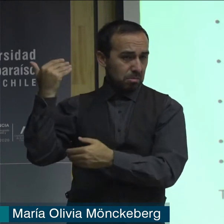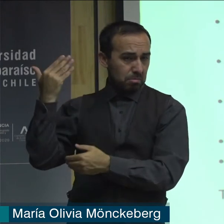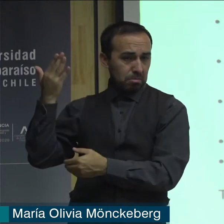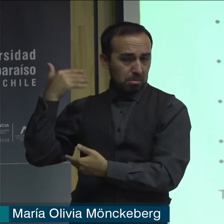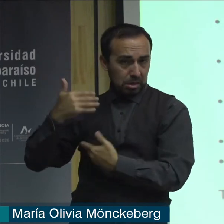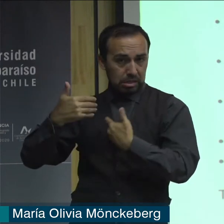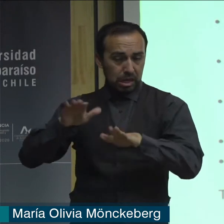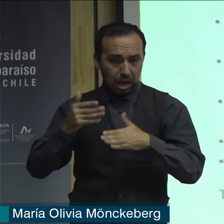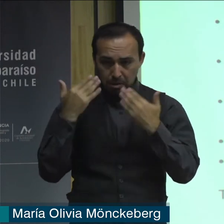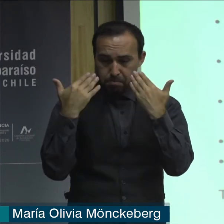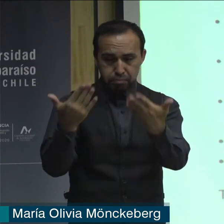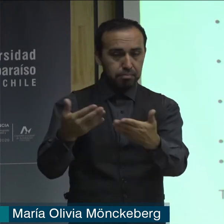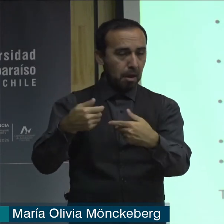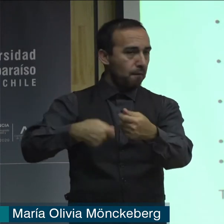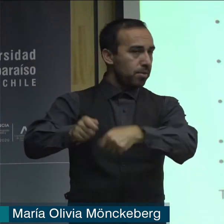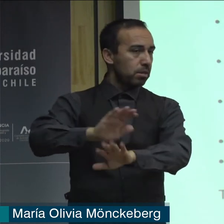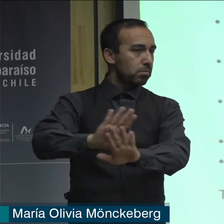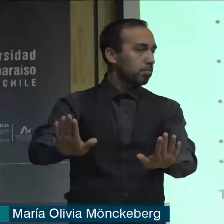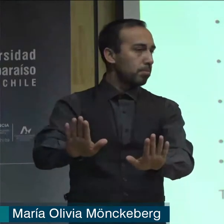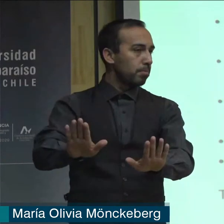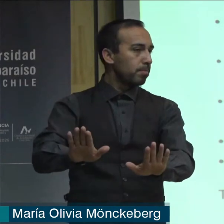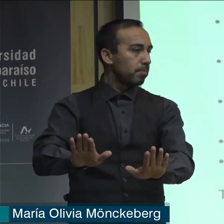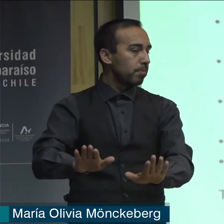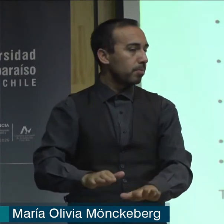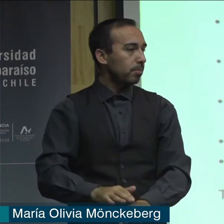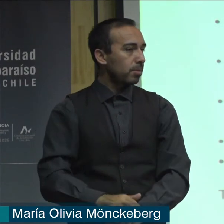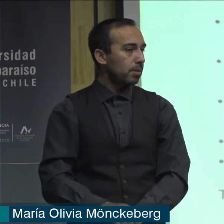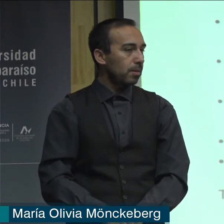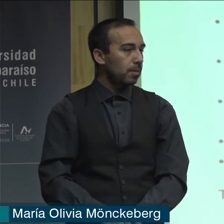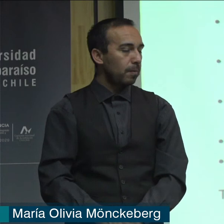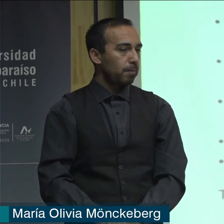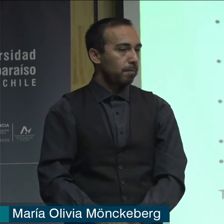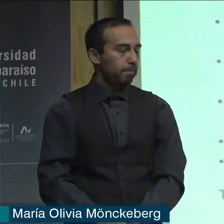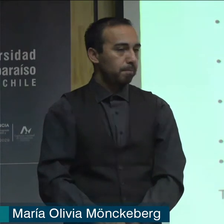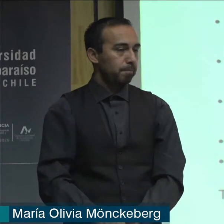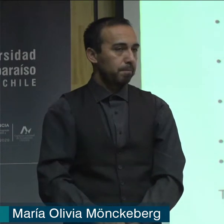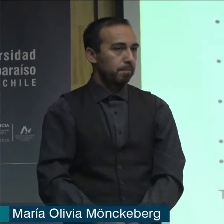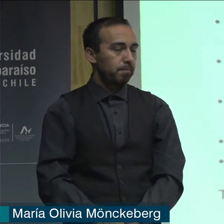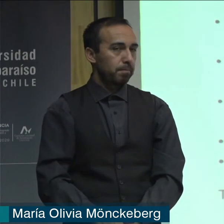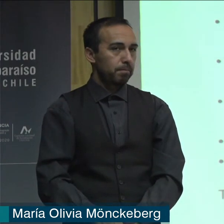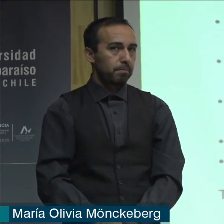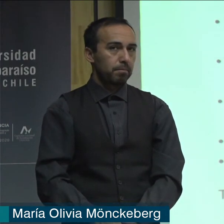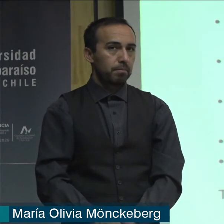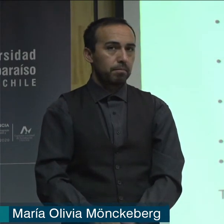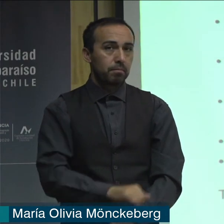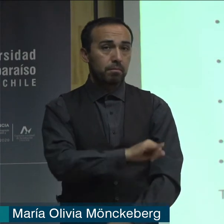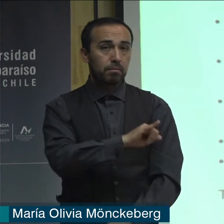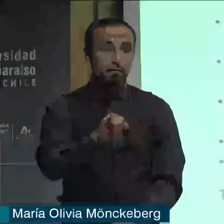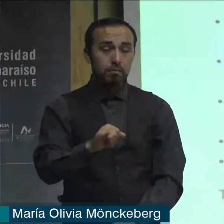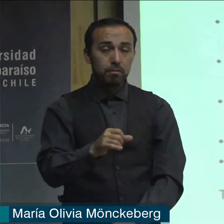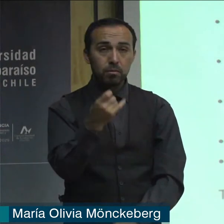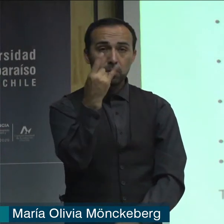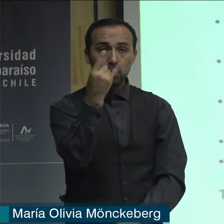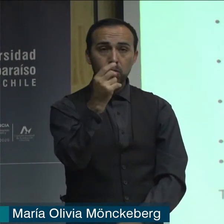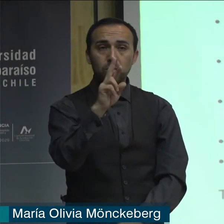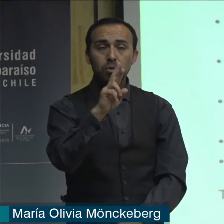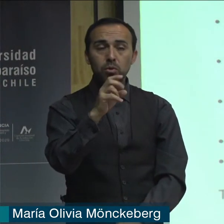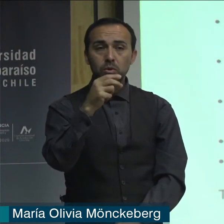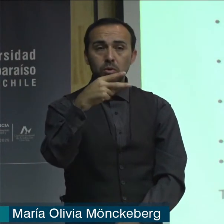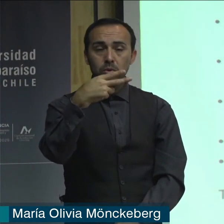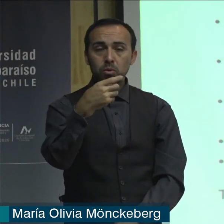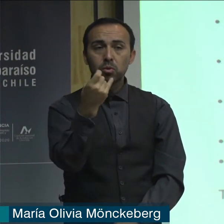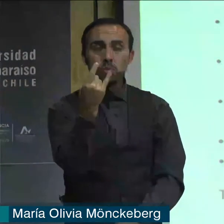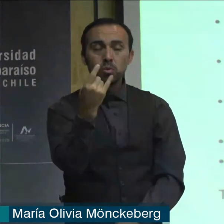queda con esto y Hurtado como les digo muy